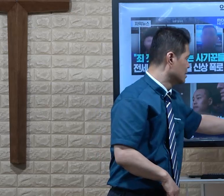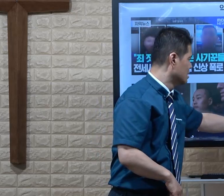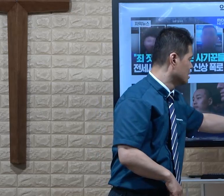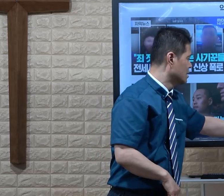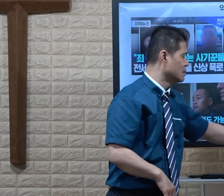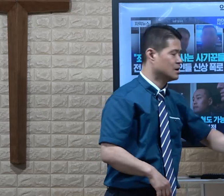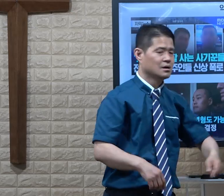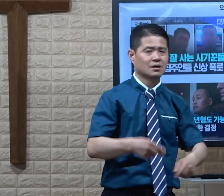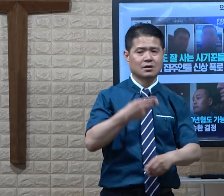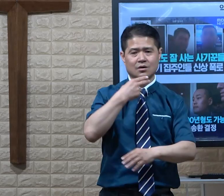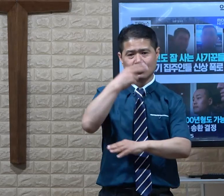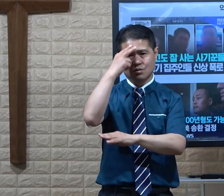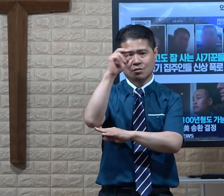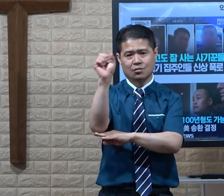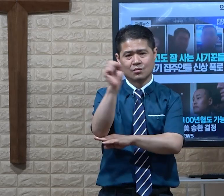그렇게 돈을 잘못 운영하고